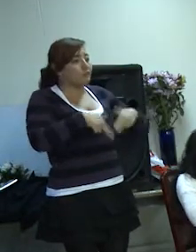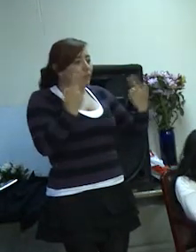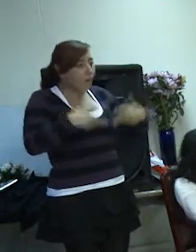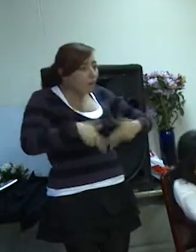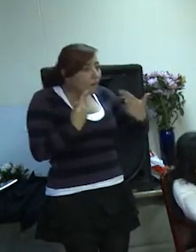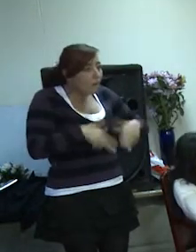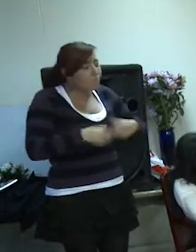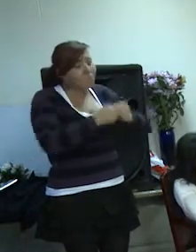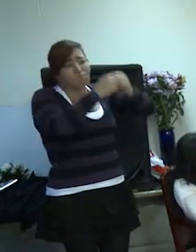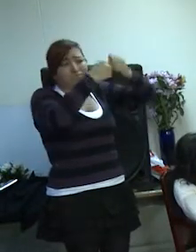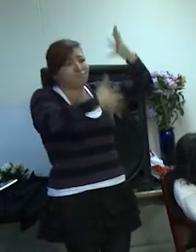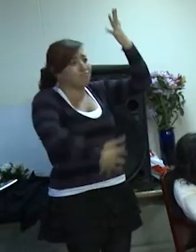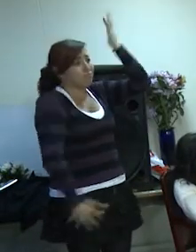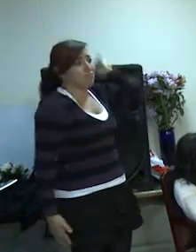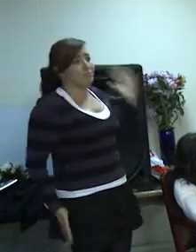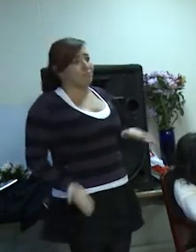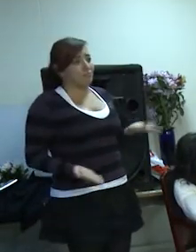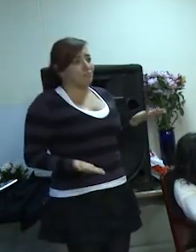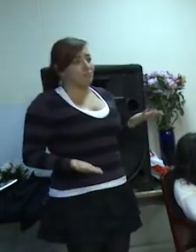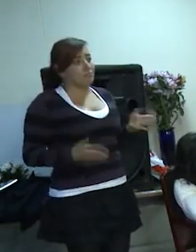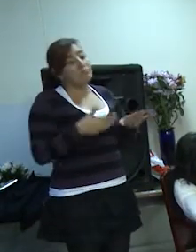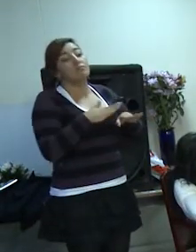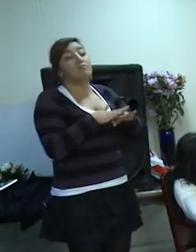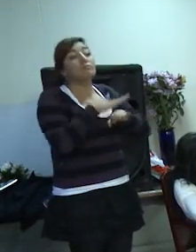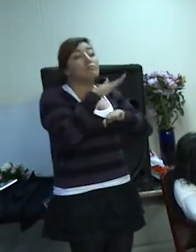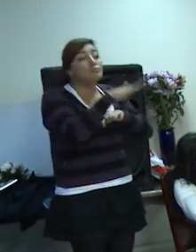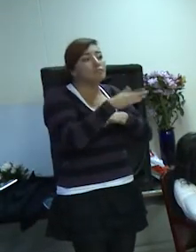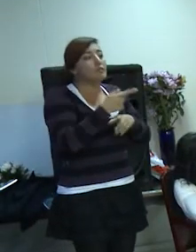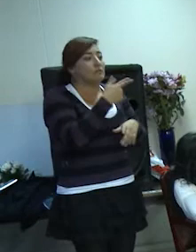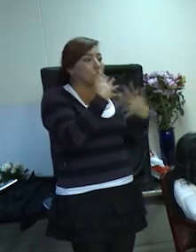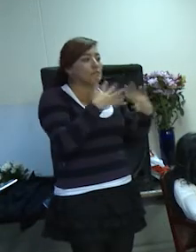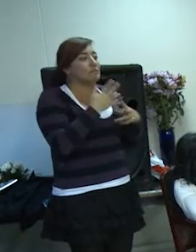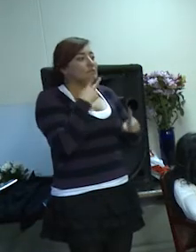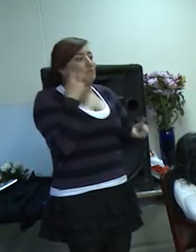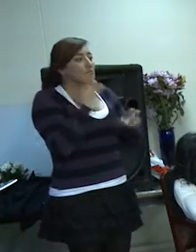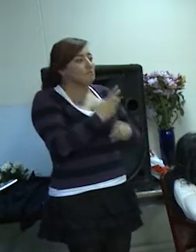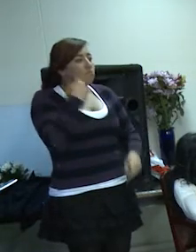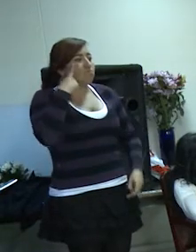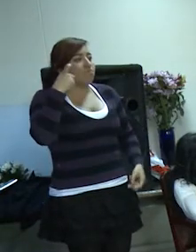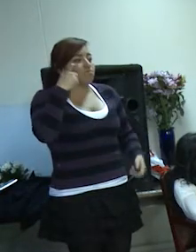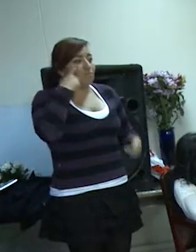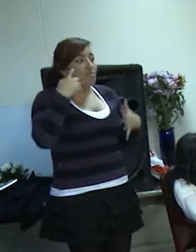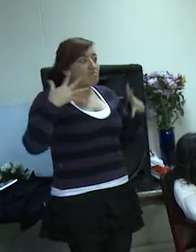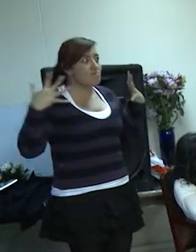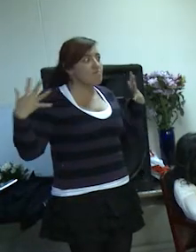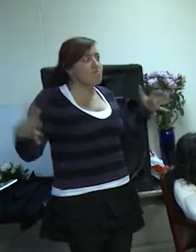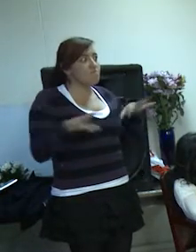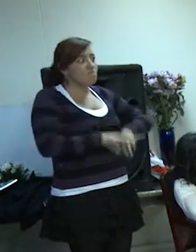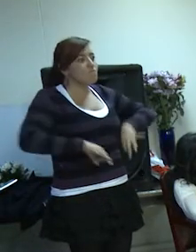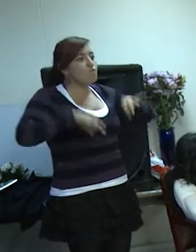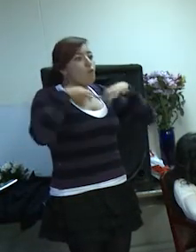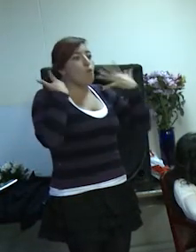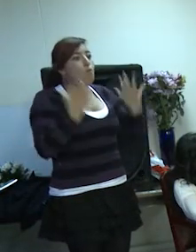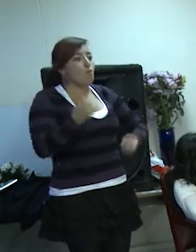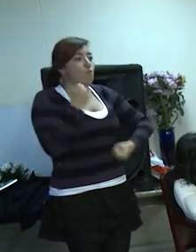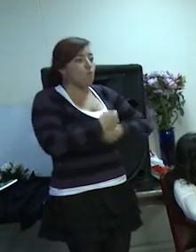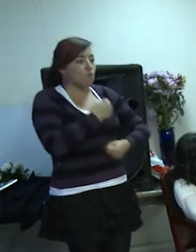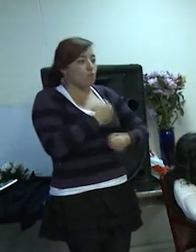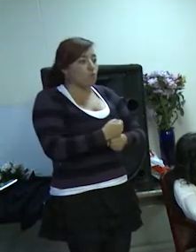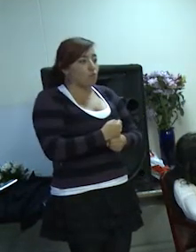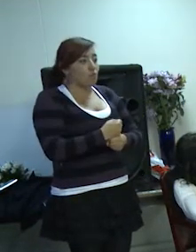etc. ¿Sí? Y en ese sentido creo que tenemos todo un reto muy importante para trabajar, sobre todo